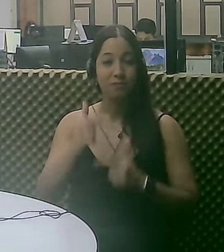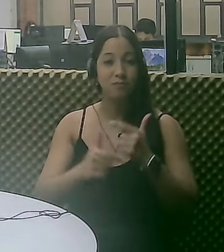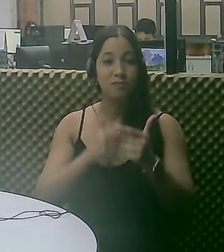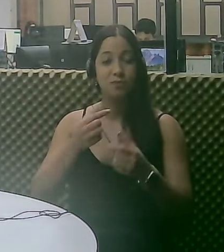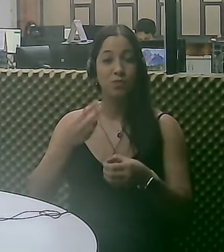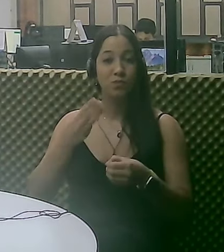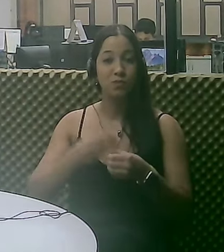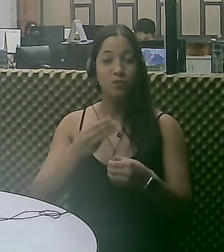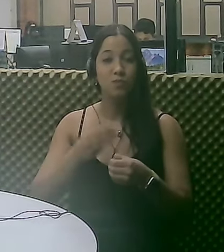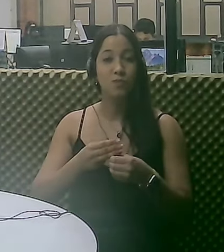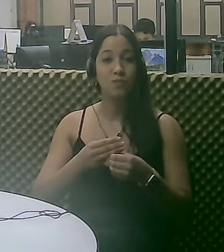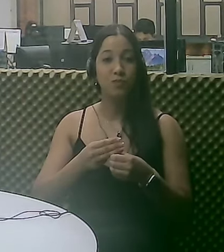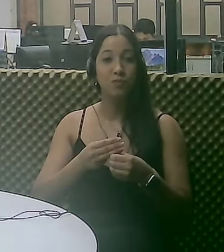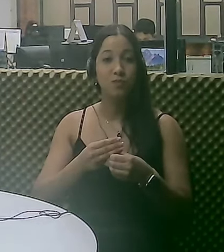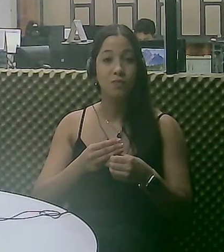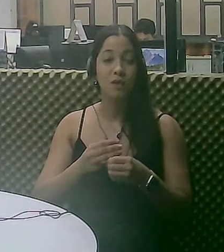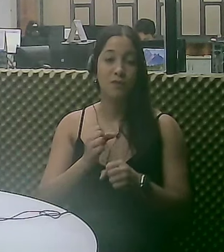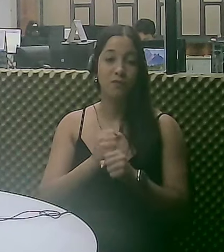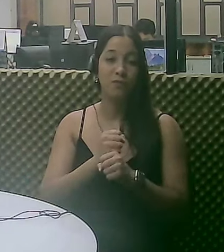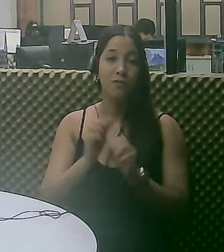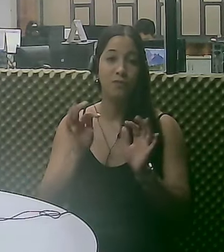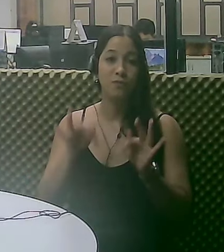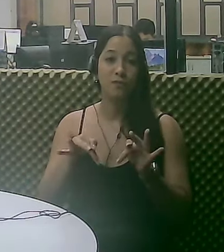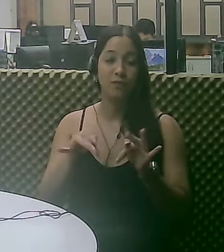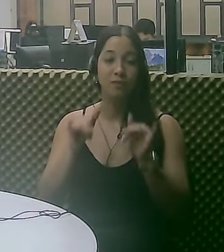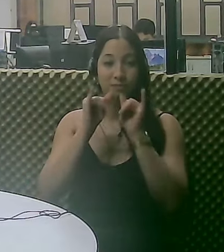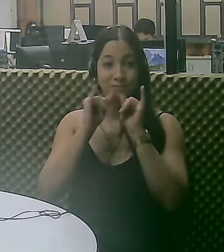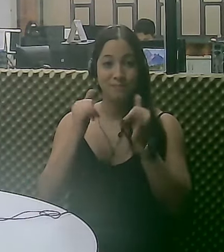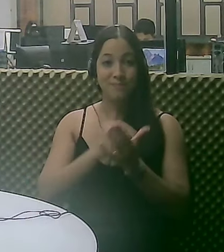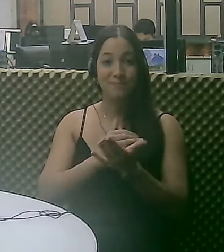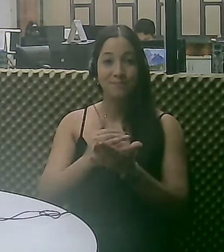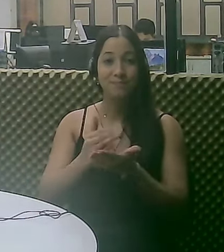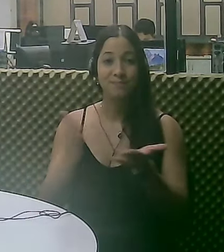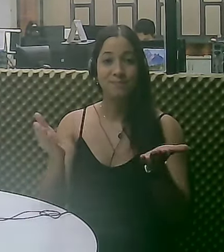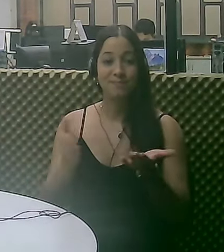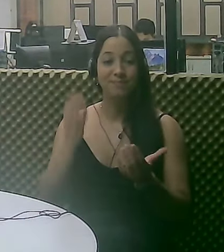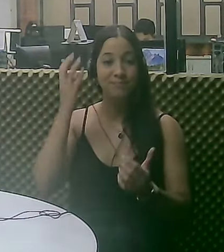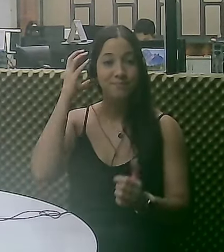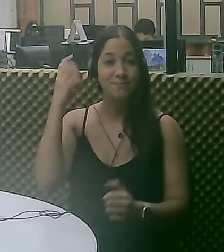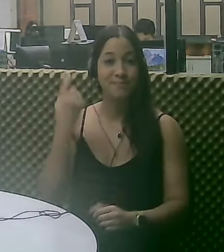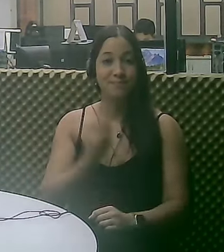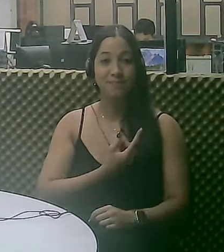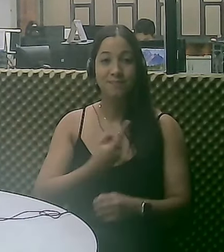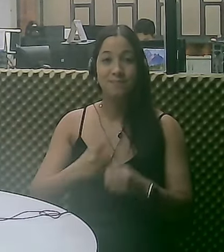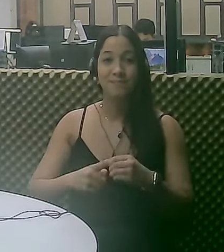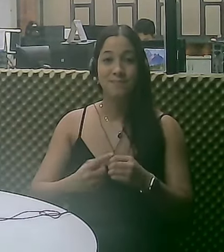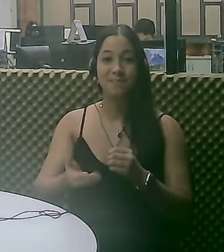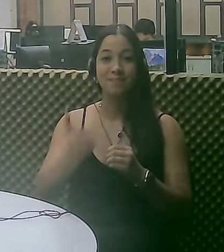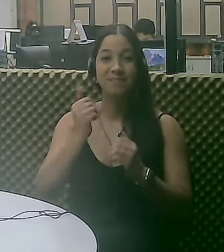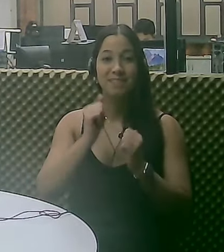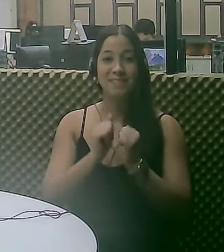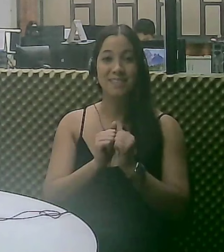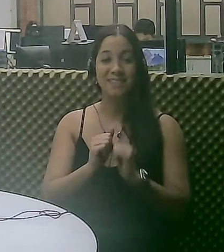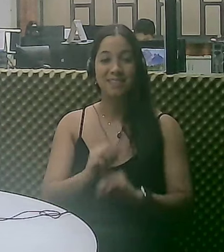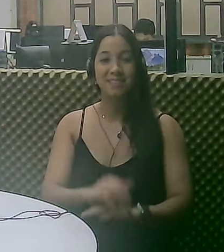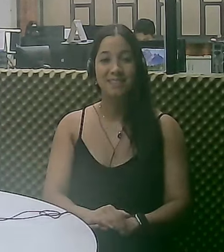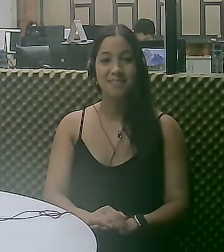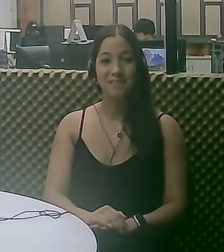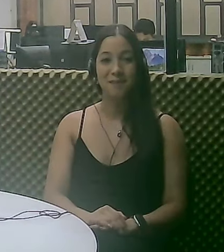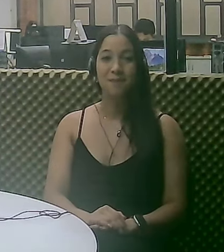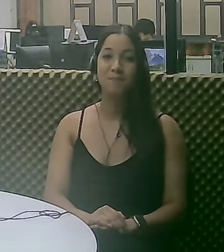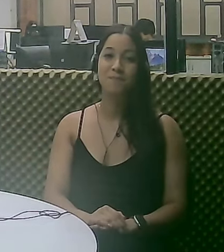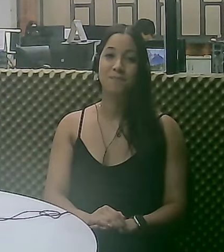serviços municipais neste fim de ano. Estas e outras notícias a partir de agora na Rádio Nossa Cidade. Vem com a